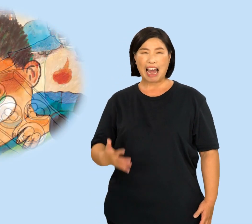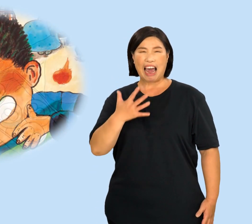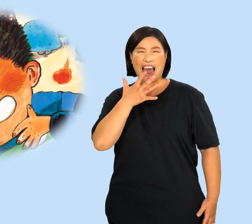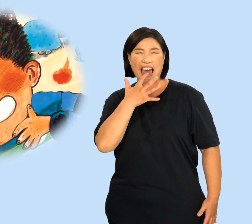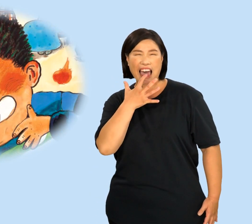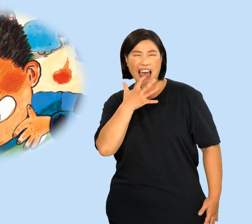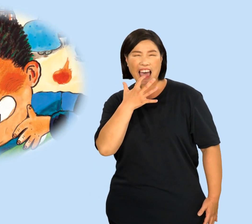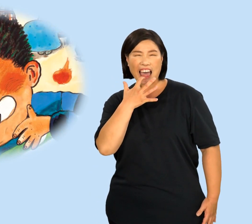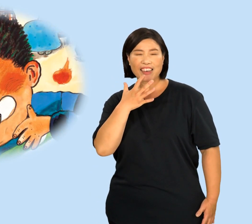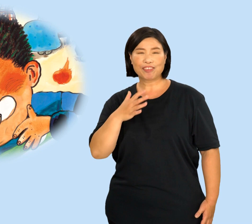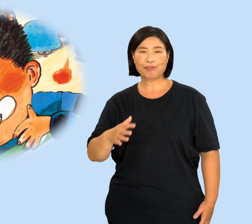辣，